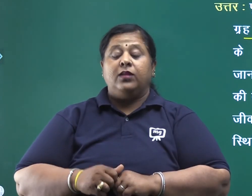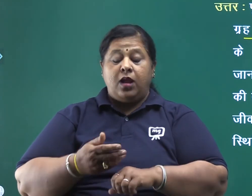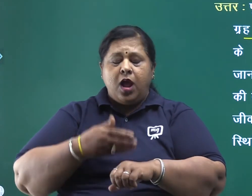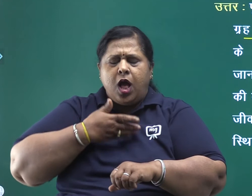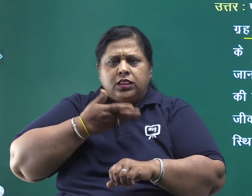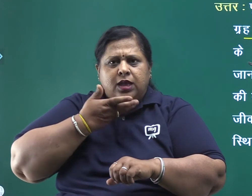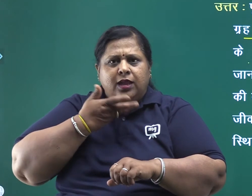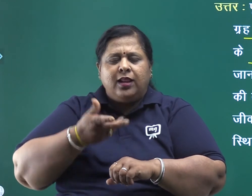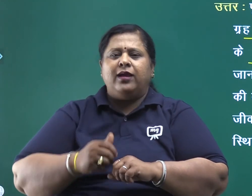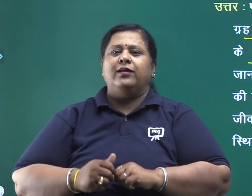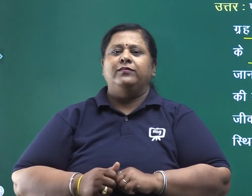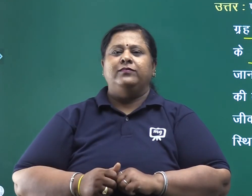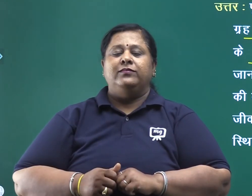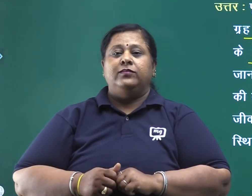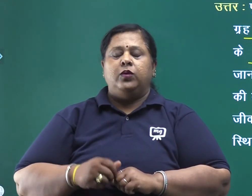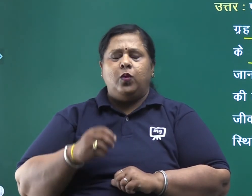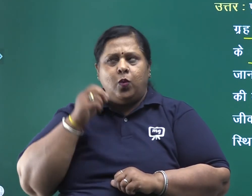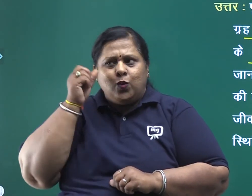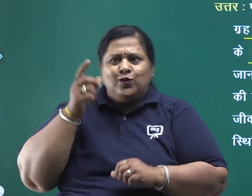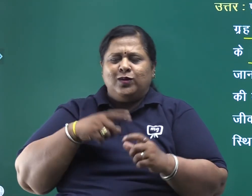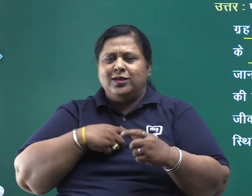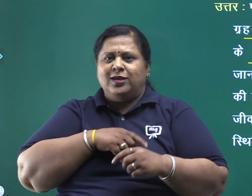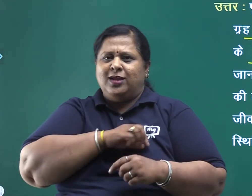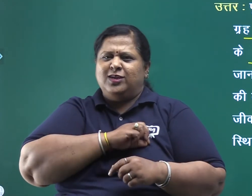अध्ययन के लिए उत्सुक थे।